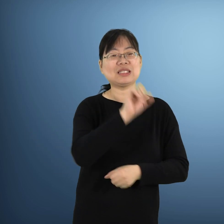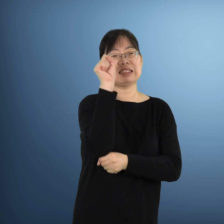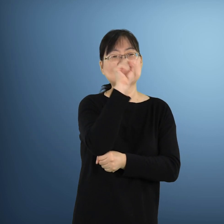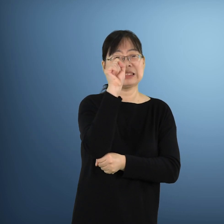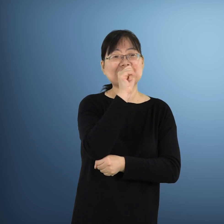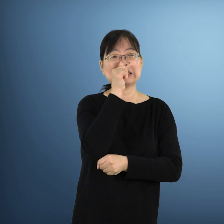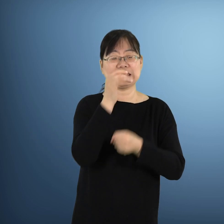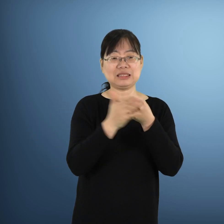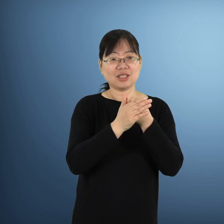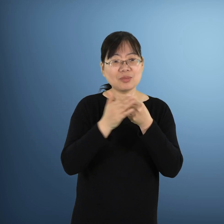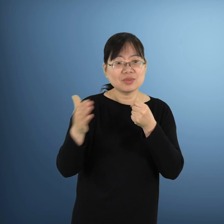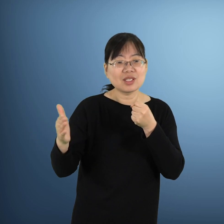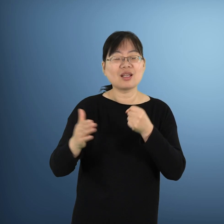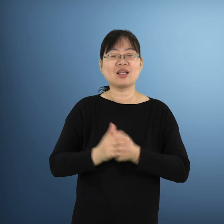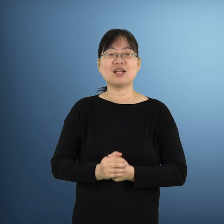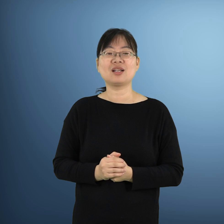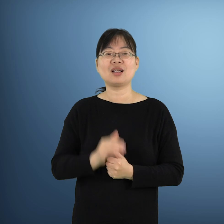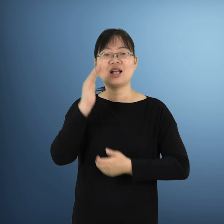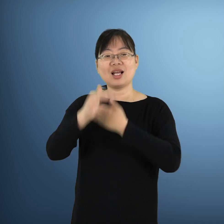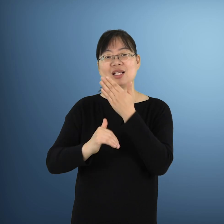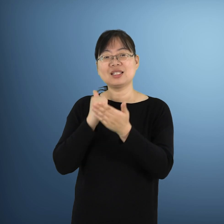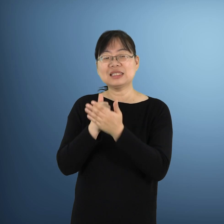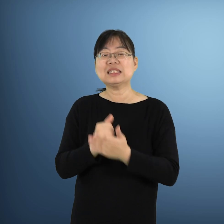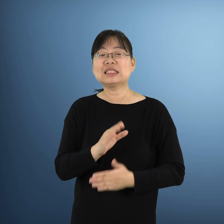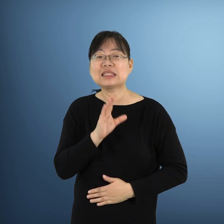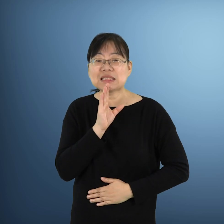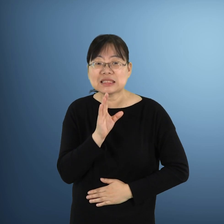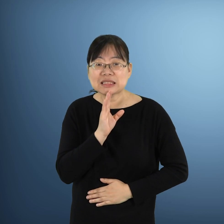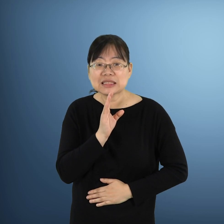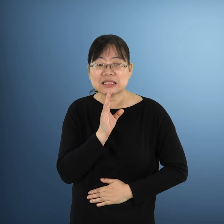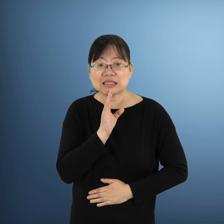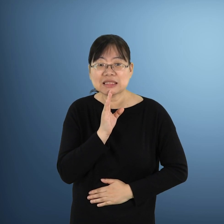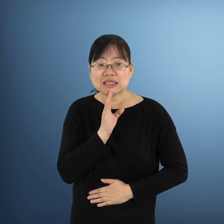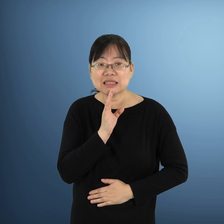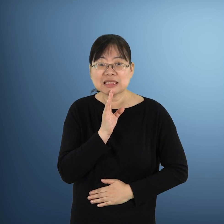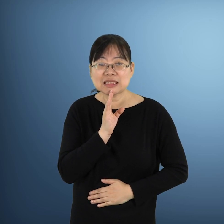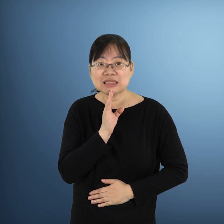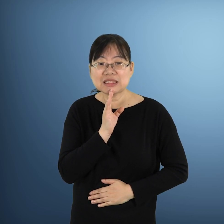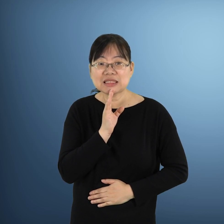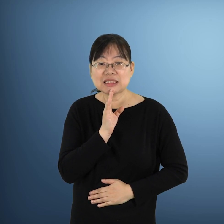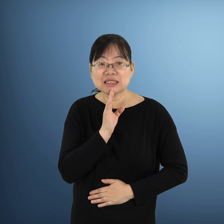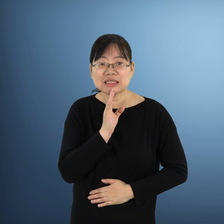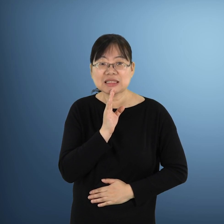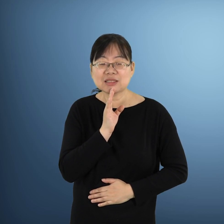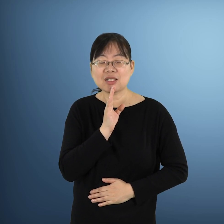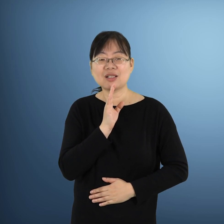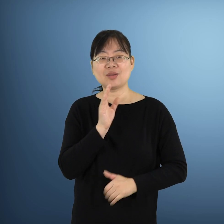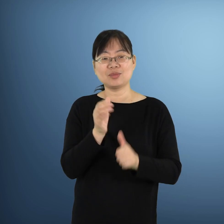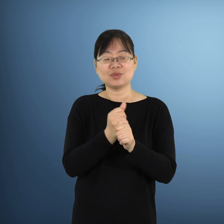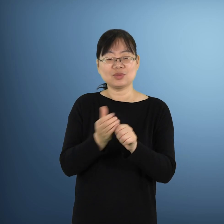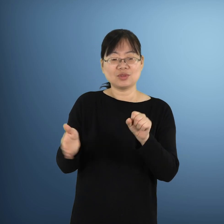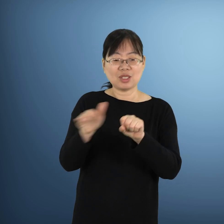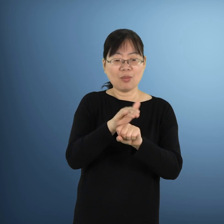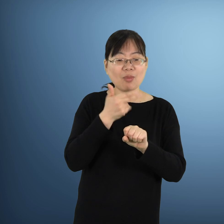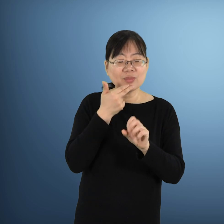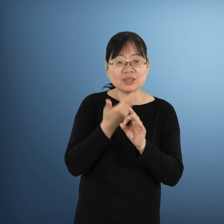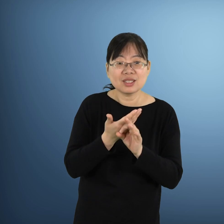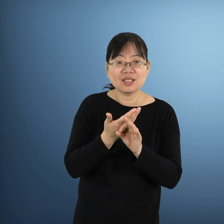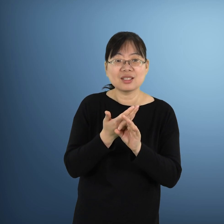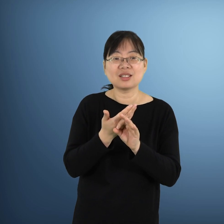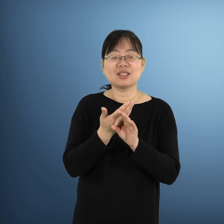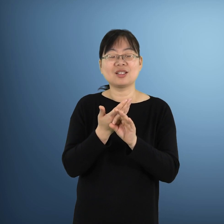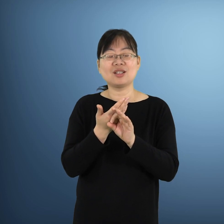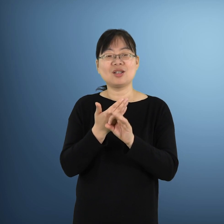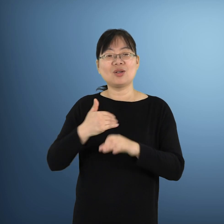흔들어요. 그래서 하나님이 정말 딱 붙들고 보호하고 덮어놓지 않으면